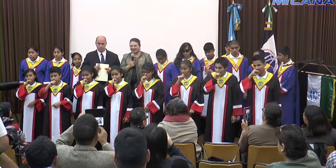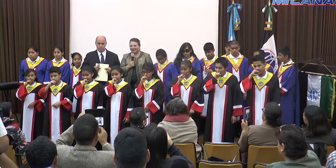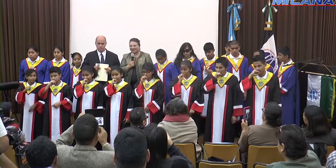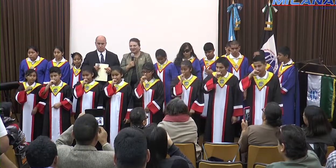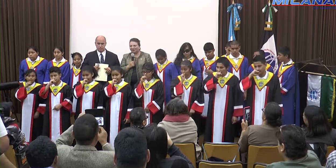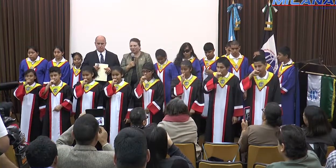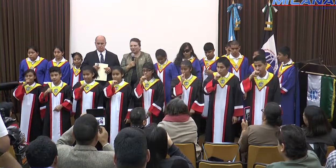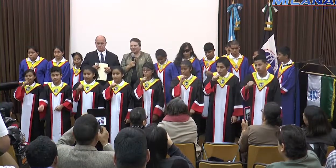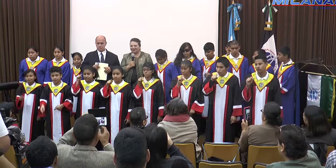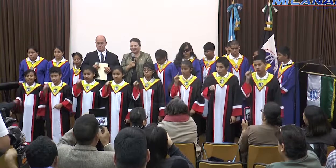¡Gracias!